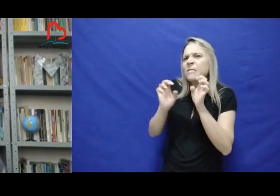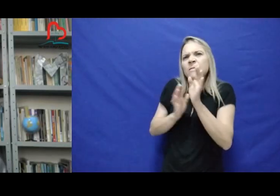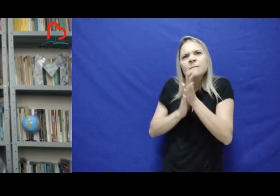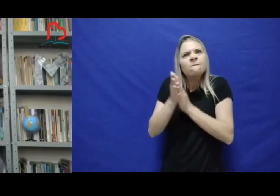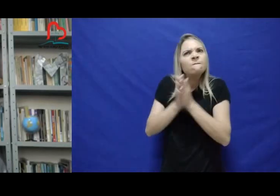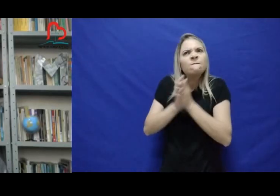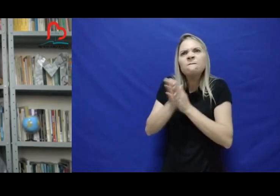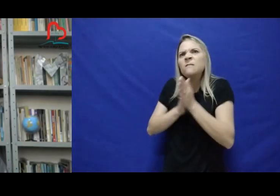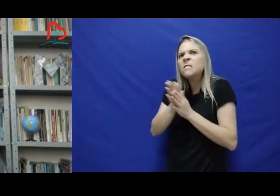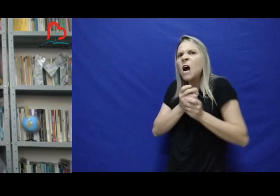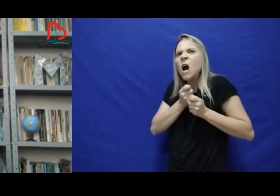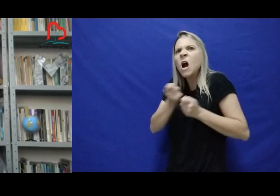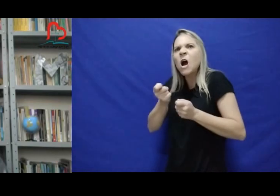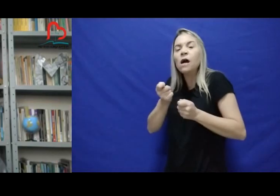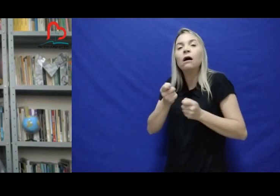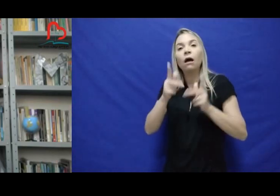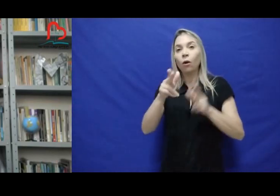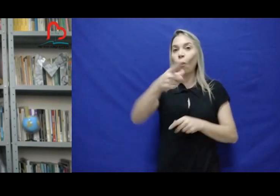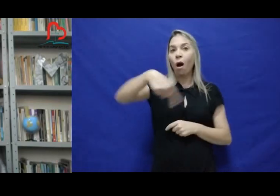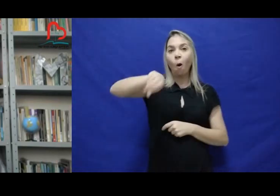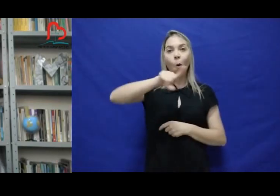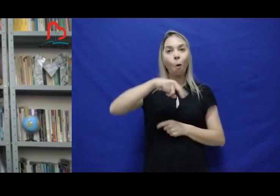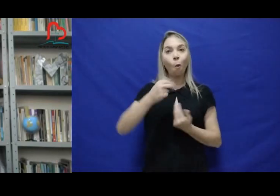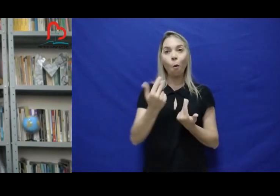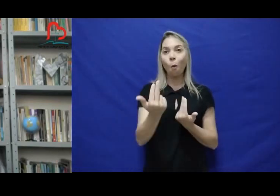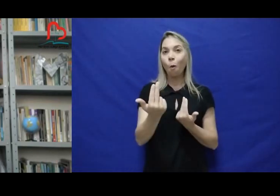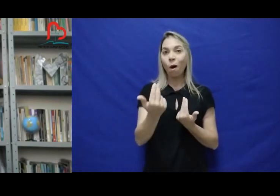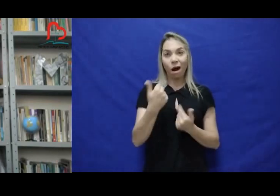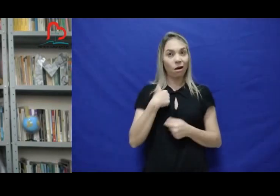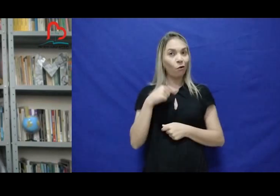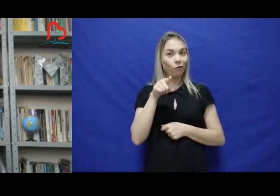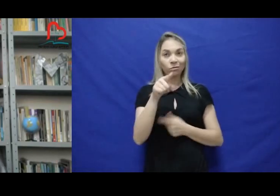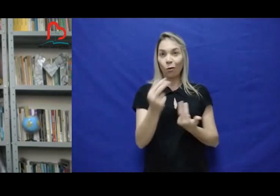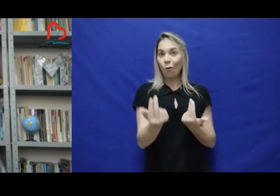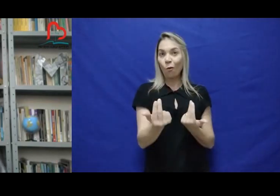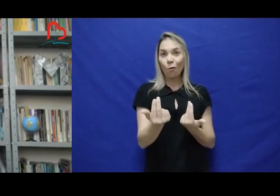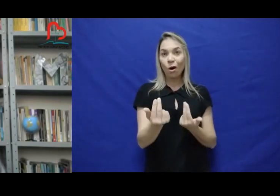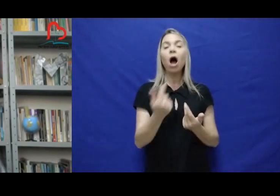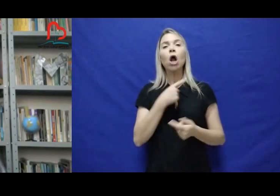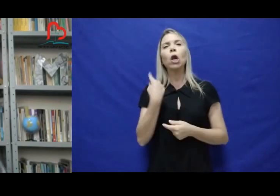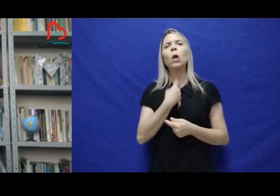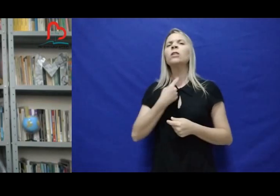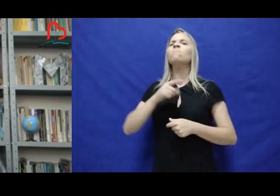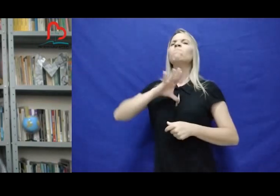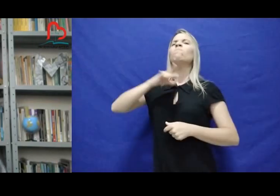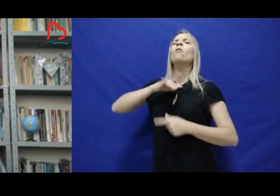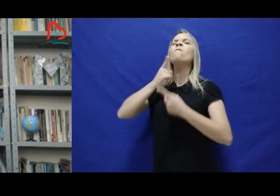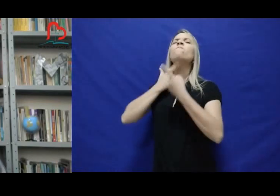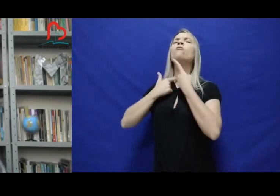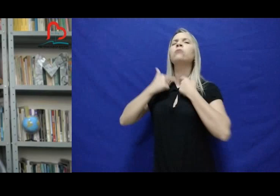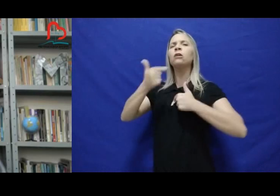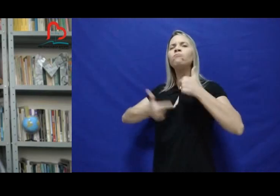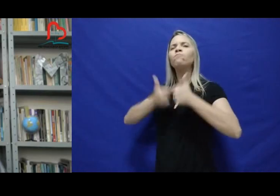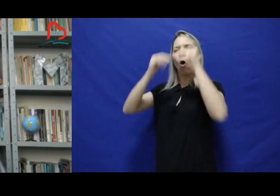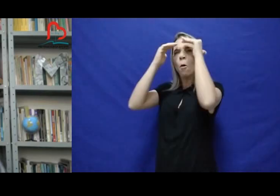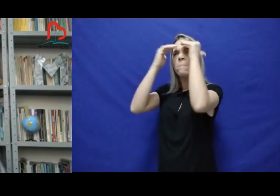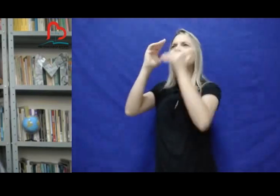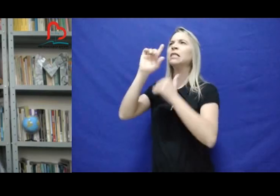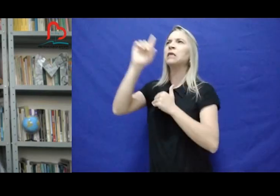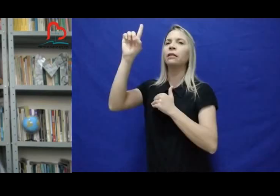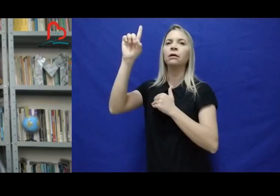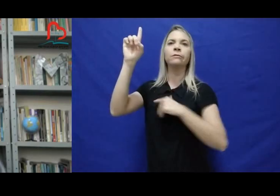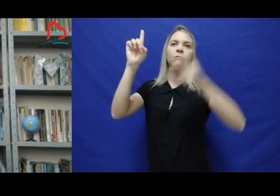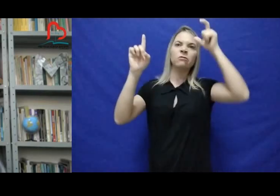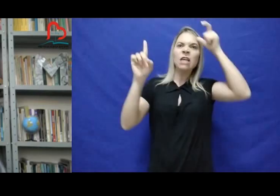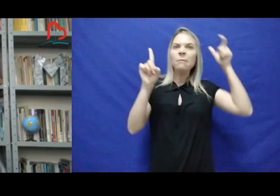intento. Testou o Senhor Jesus e testou de algum modo para saber se havia plena